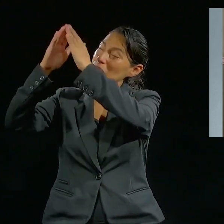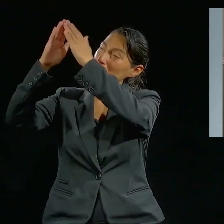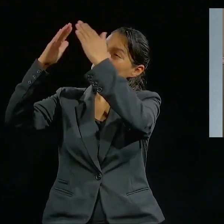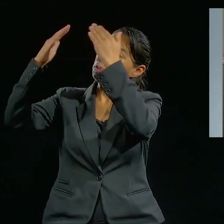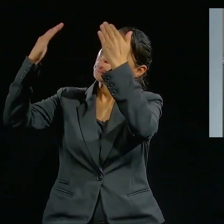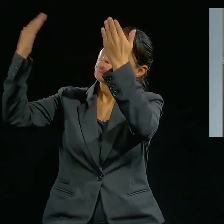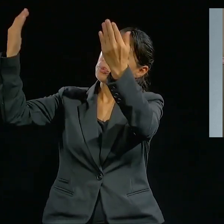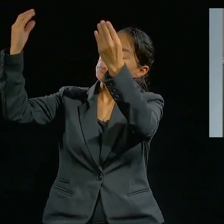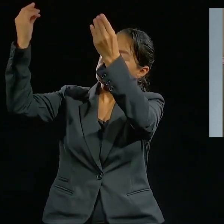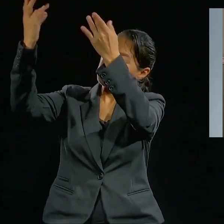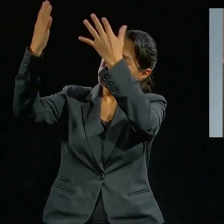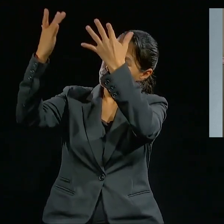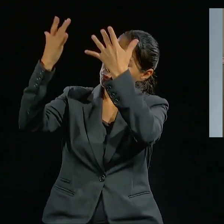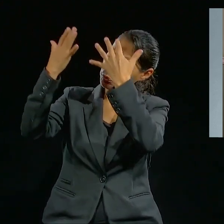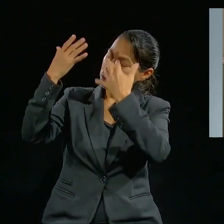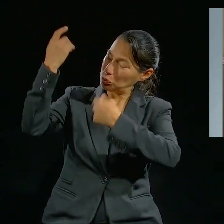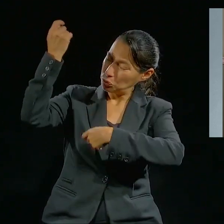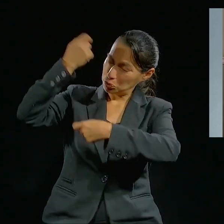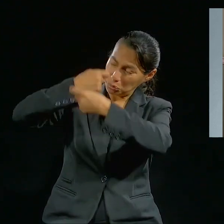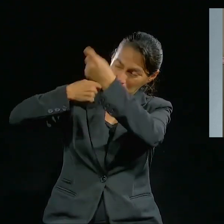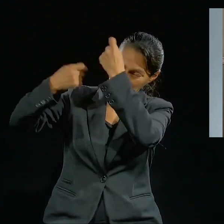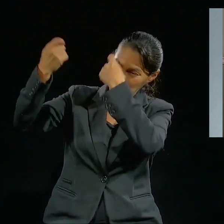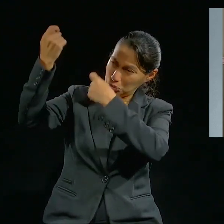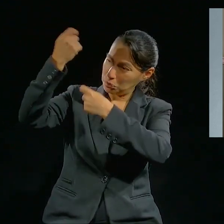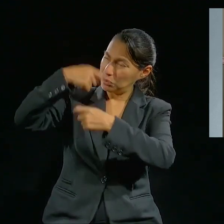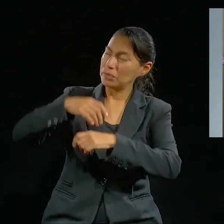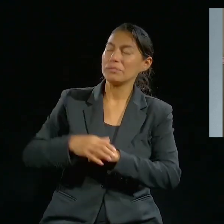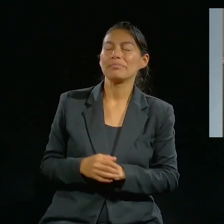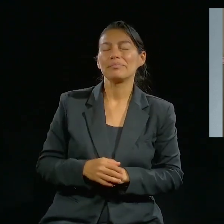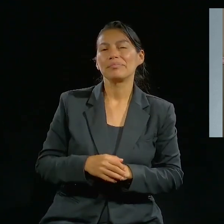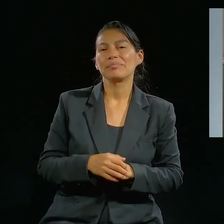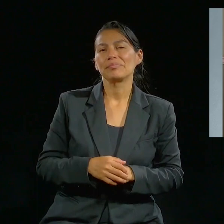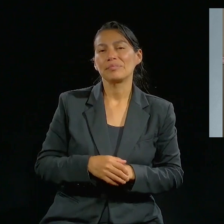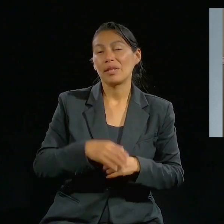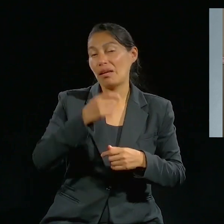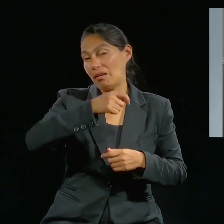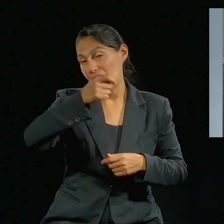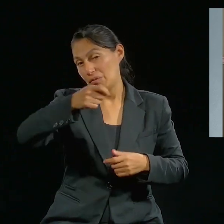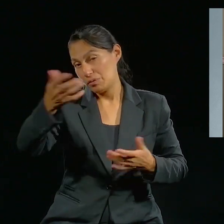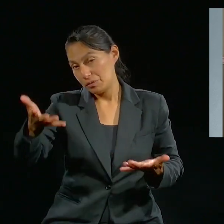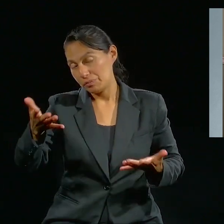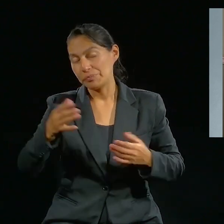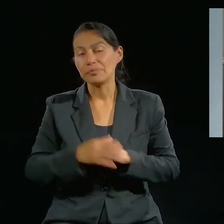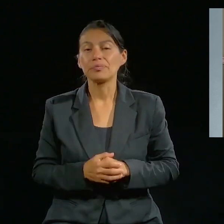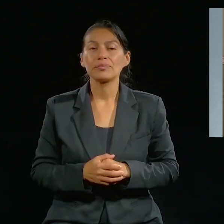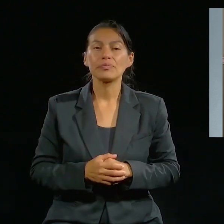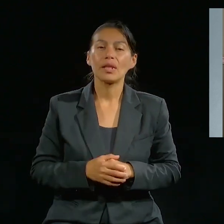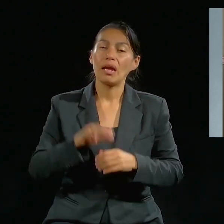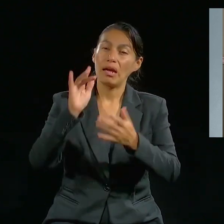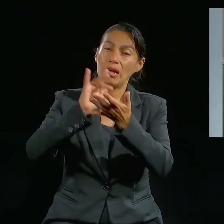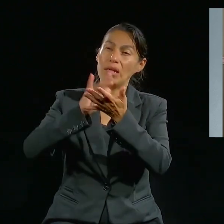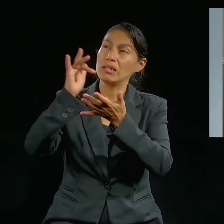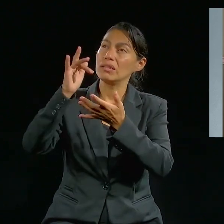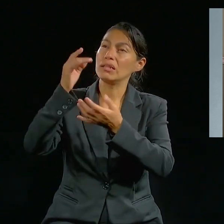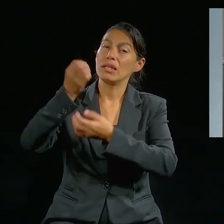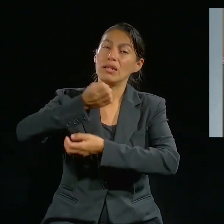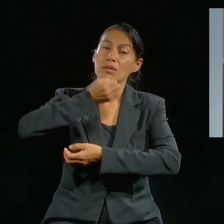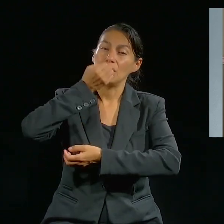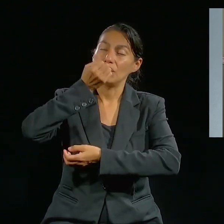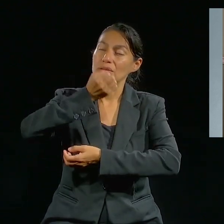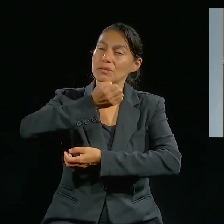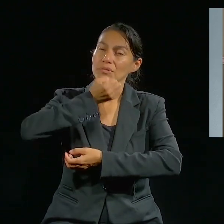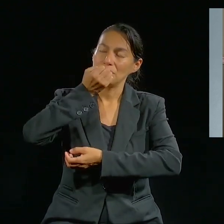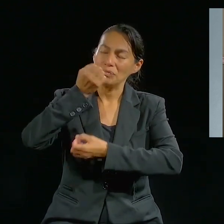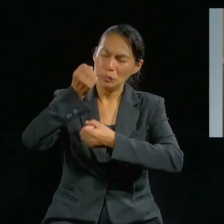portales del cielo que están esperando ser derramados en bendición tras bendición en nuestras vidas.